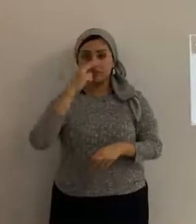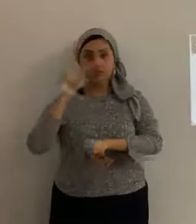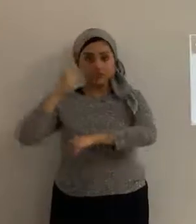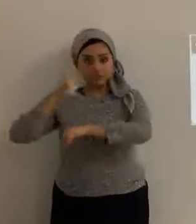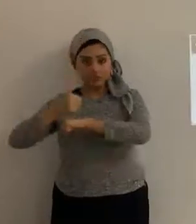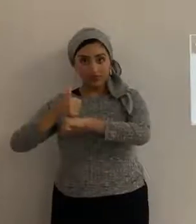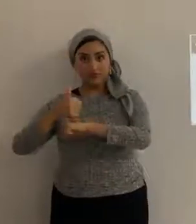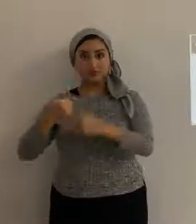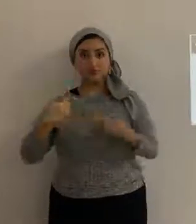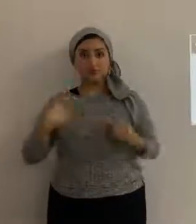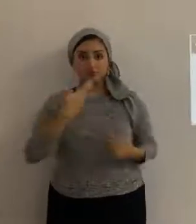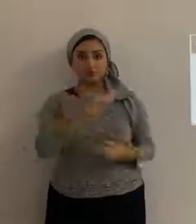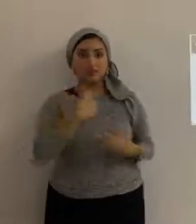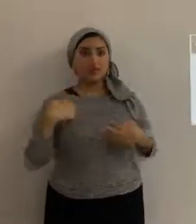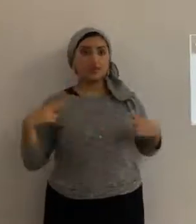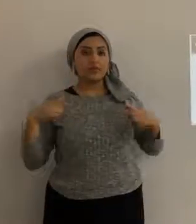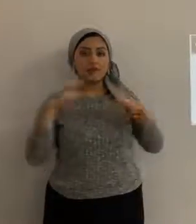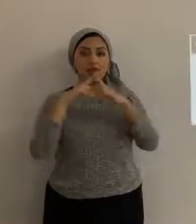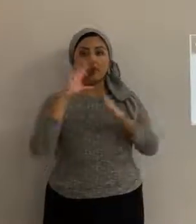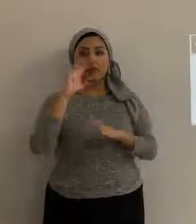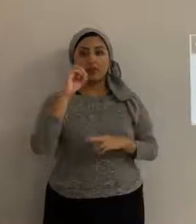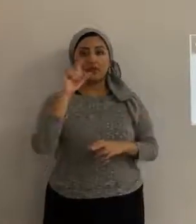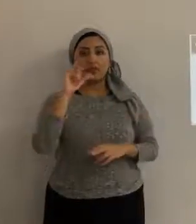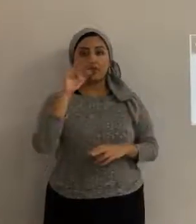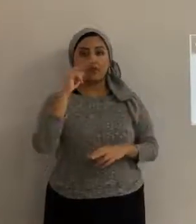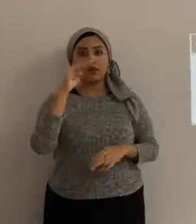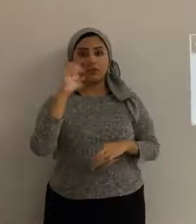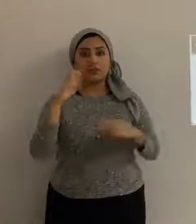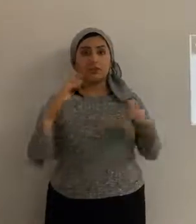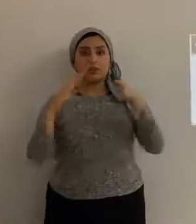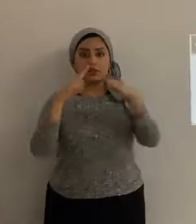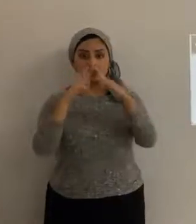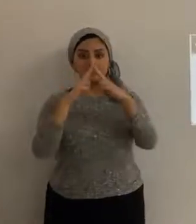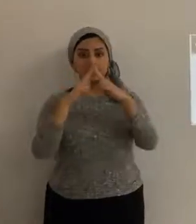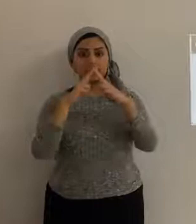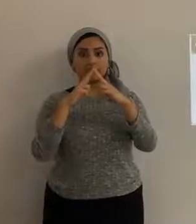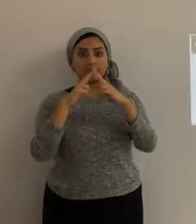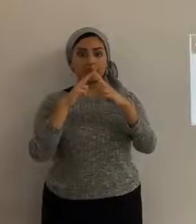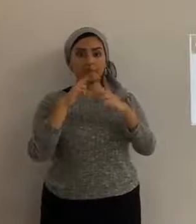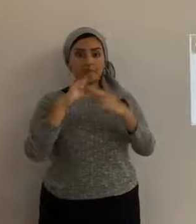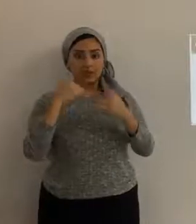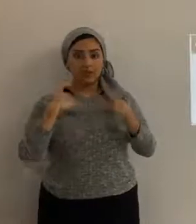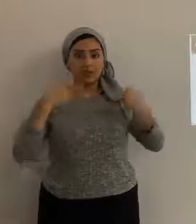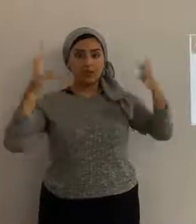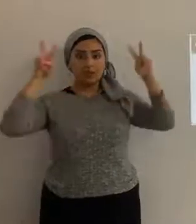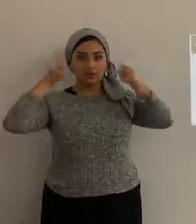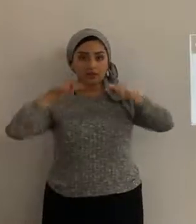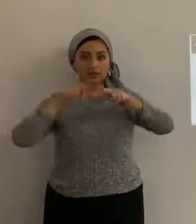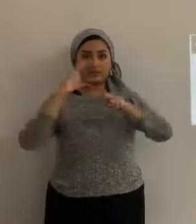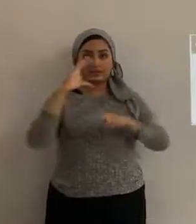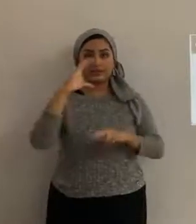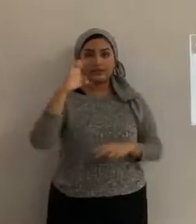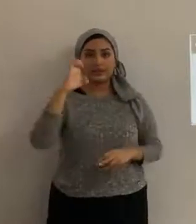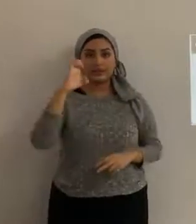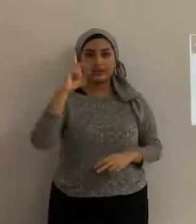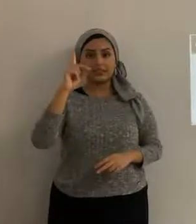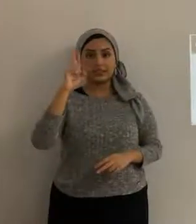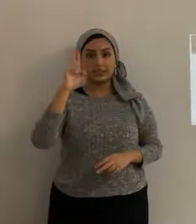está el Monte de los Olivos, y todo este es el Valle de Cedrón. Todo eso ya está explicado en otros